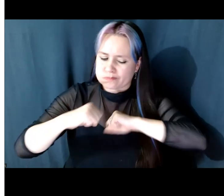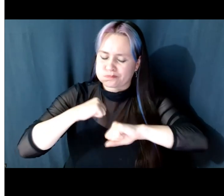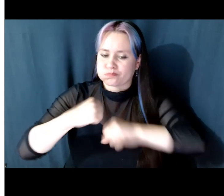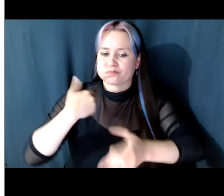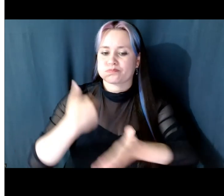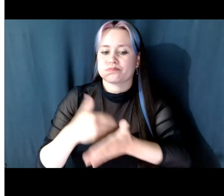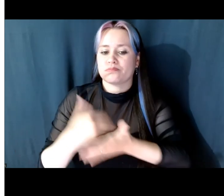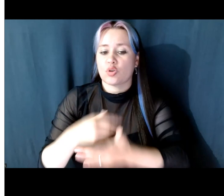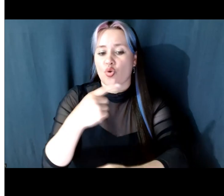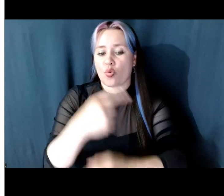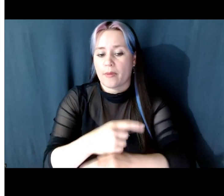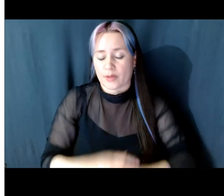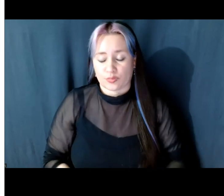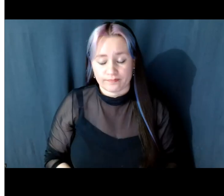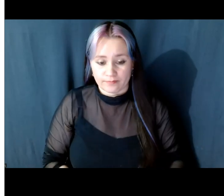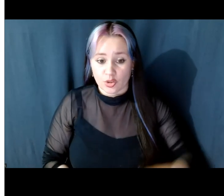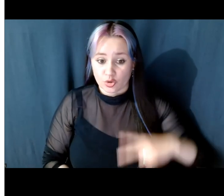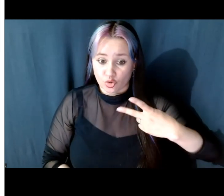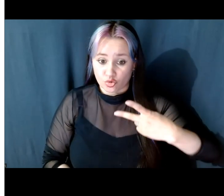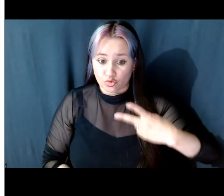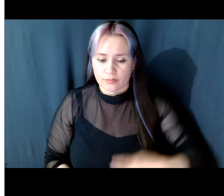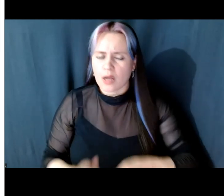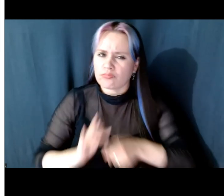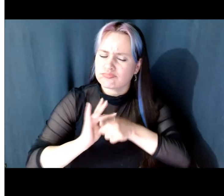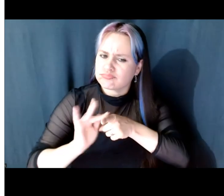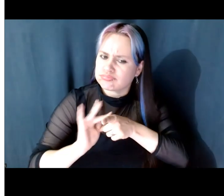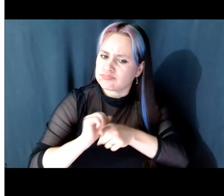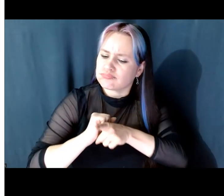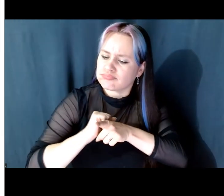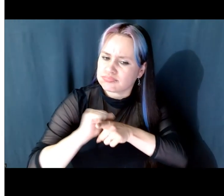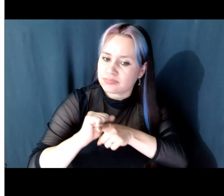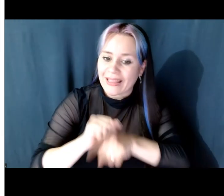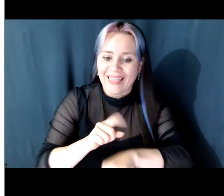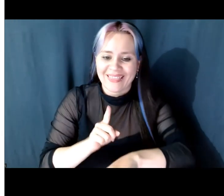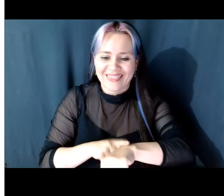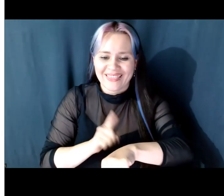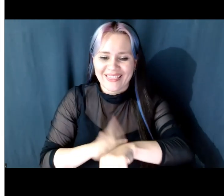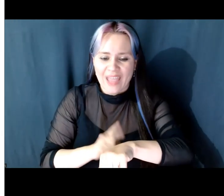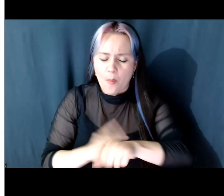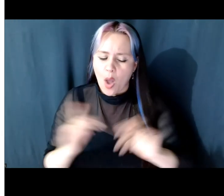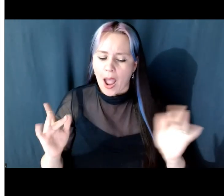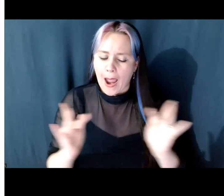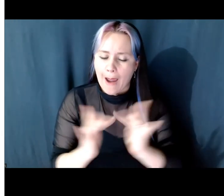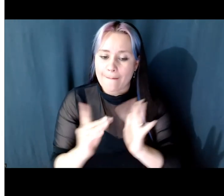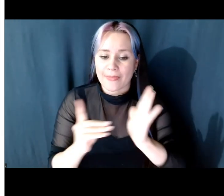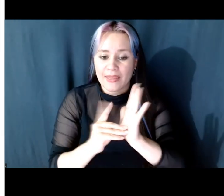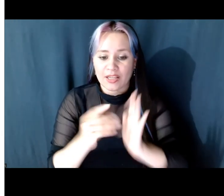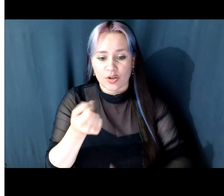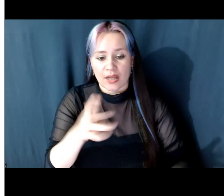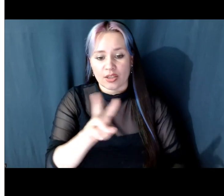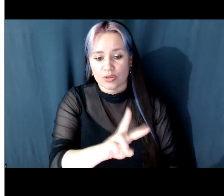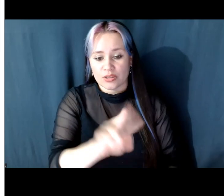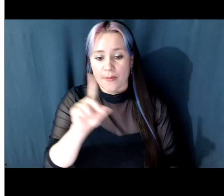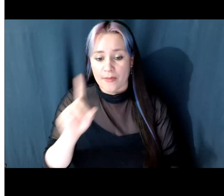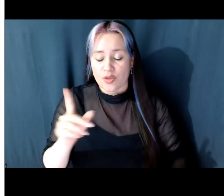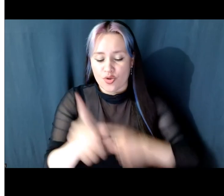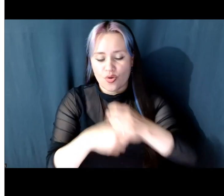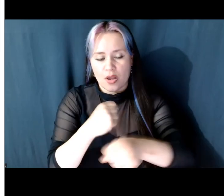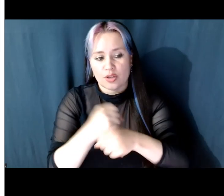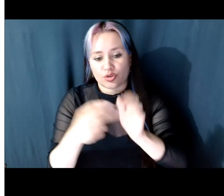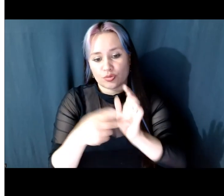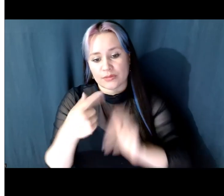decreto 1421 del 2017 en términos de recursos resultados enfoques pedagógicos y prácticas